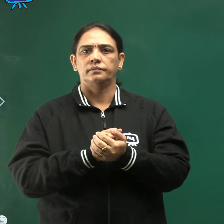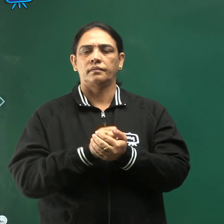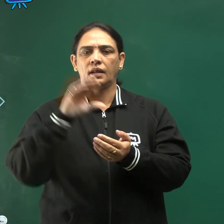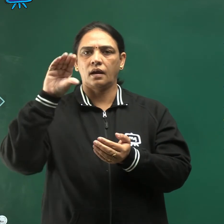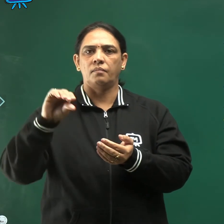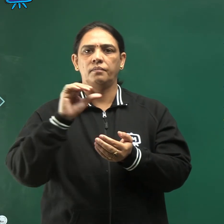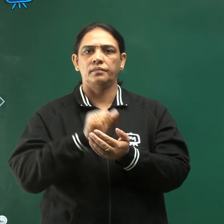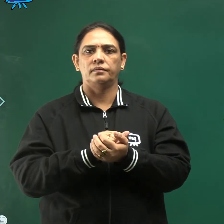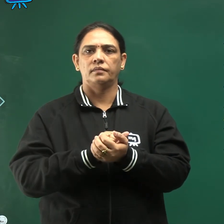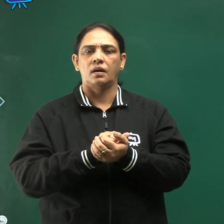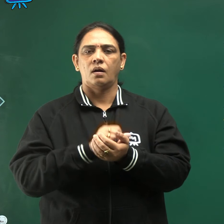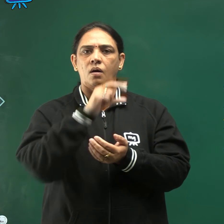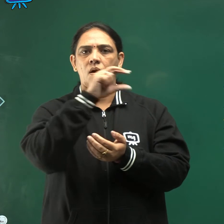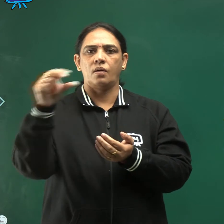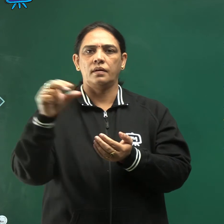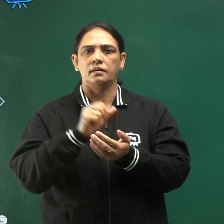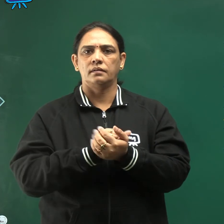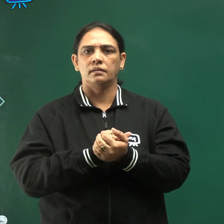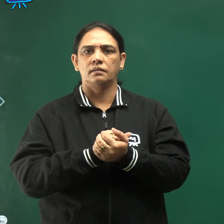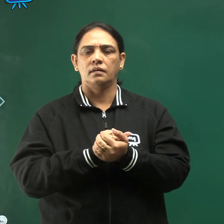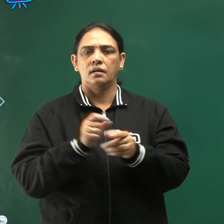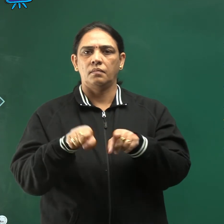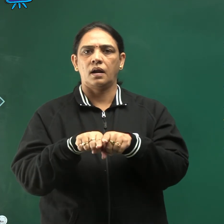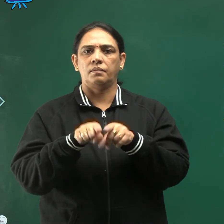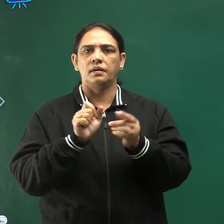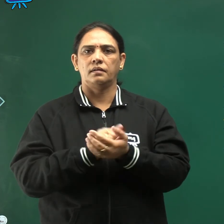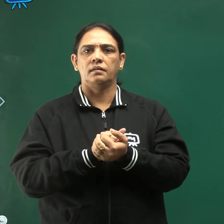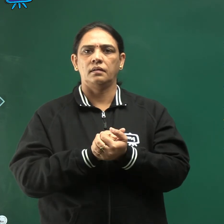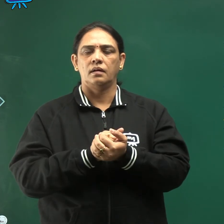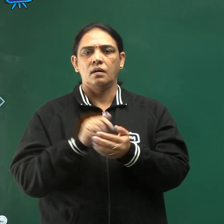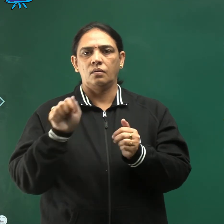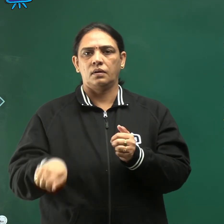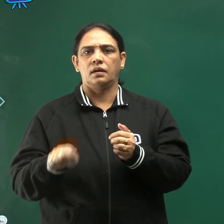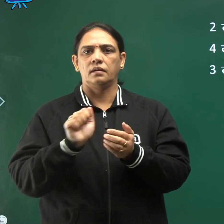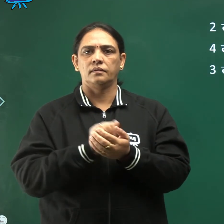कम या बराबर होगी।